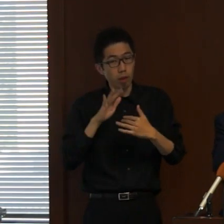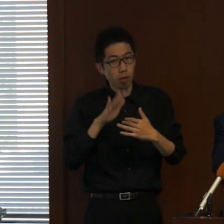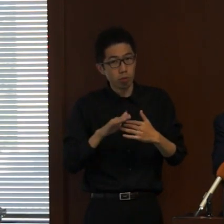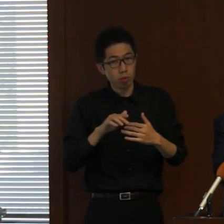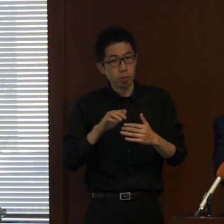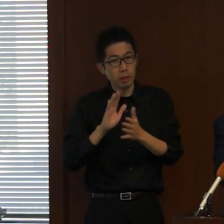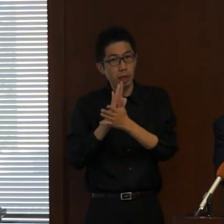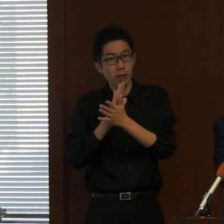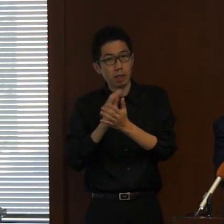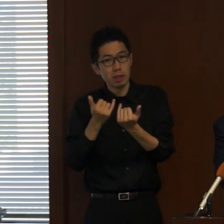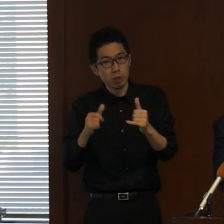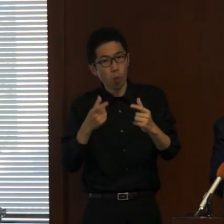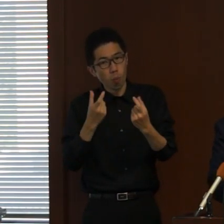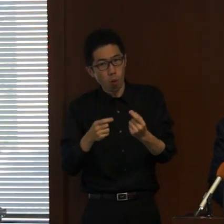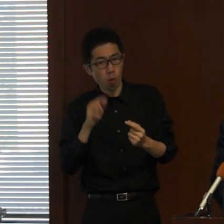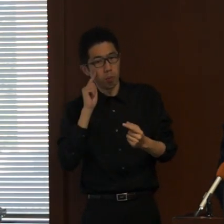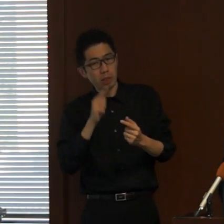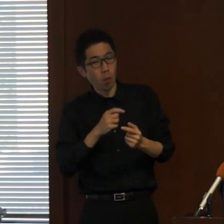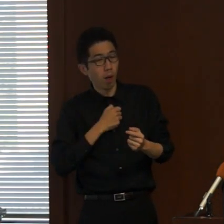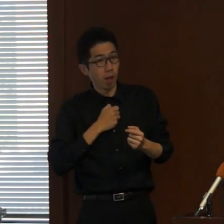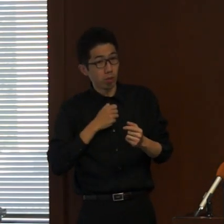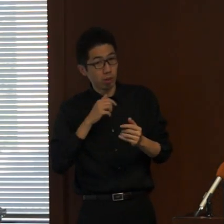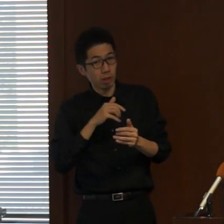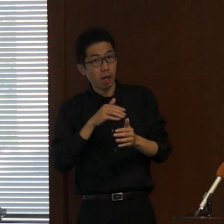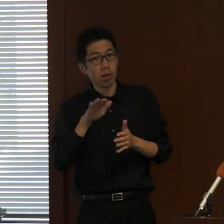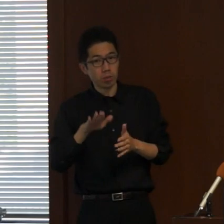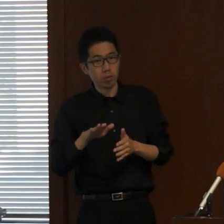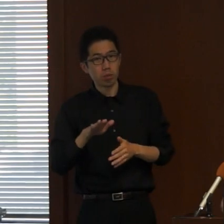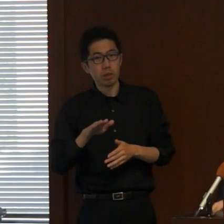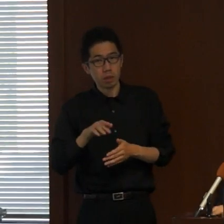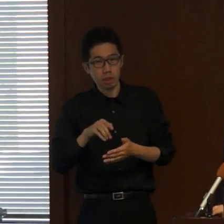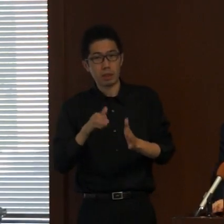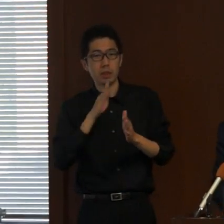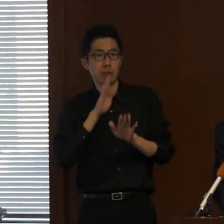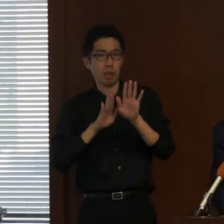実態に合わせた申告をお願いしたいと思います。 はい、以上で中の記者会見を終了します。